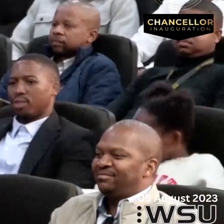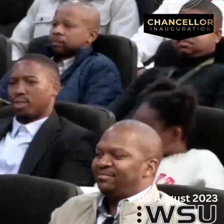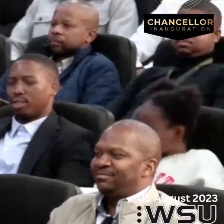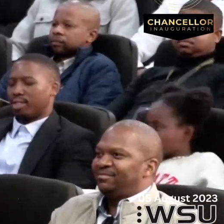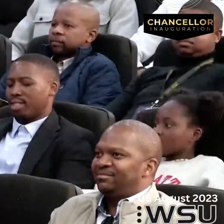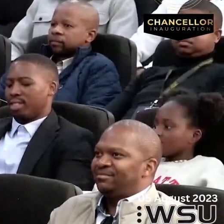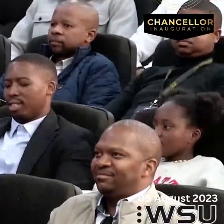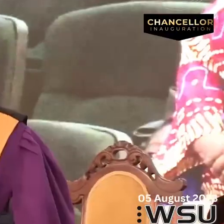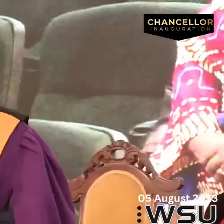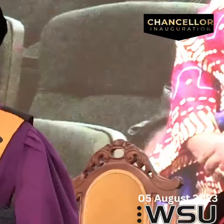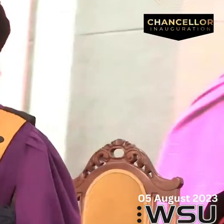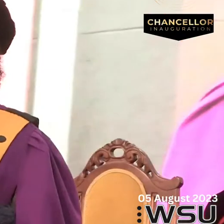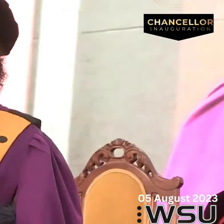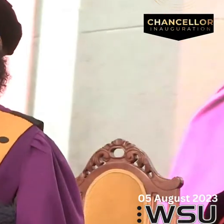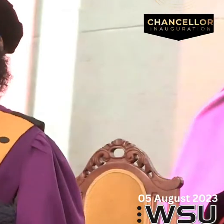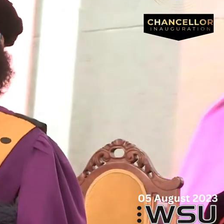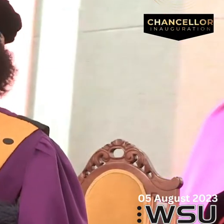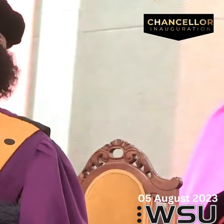Creatives